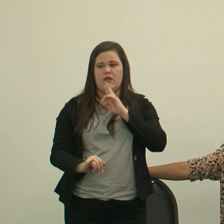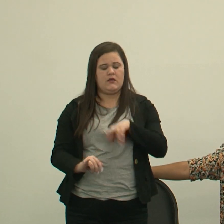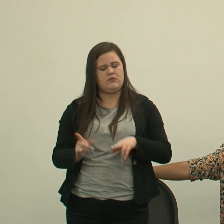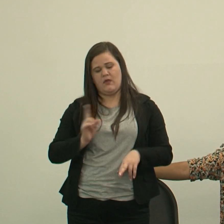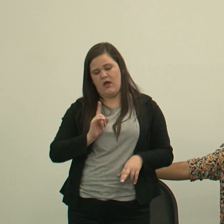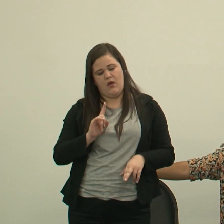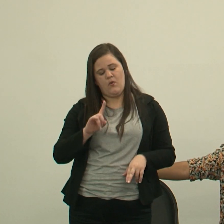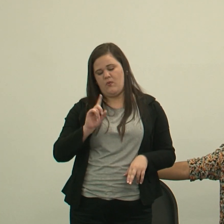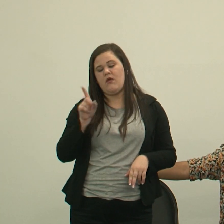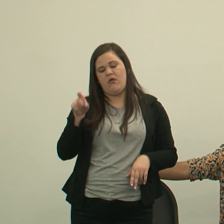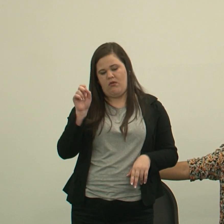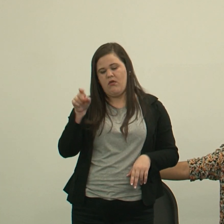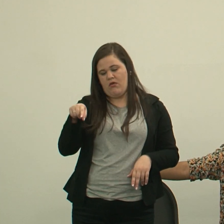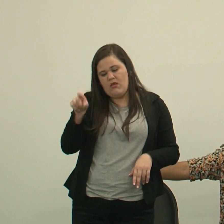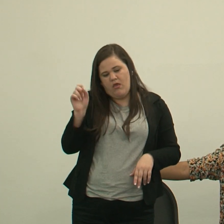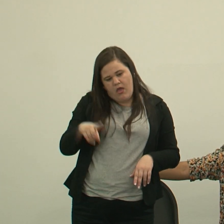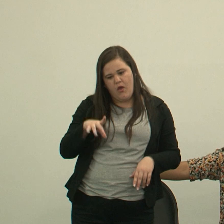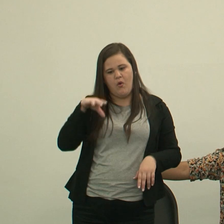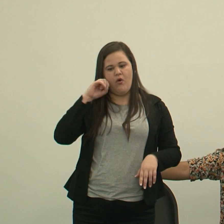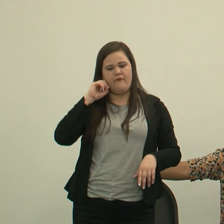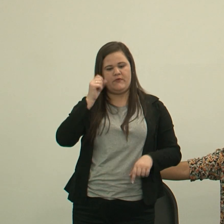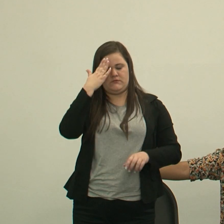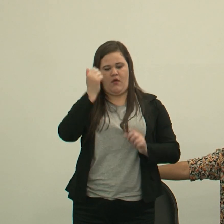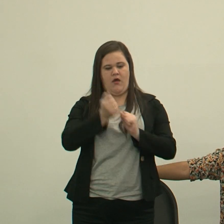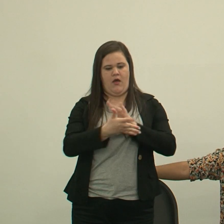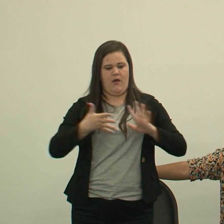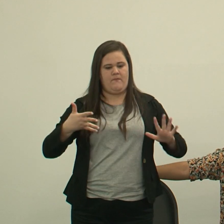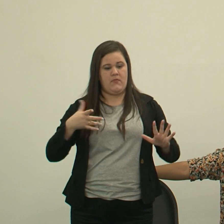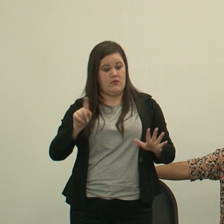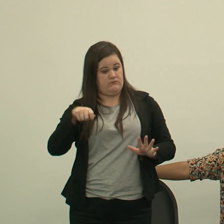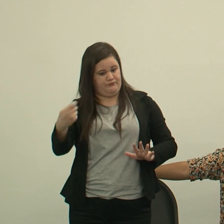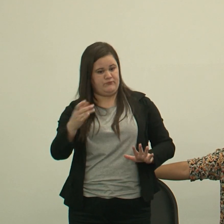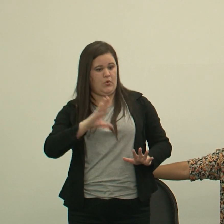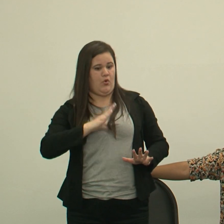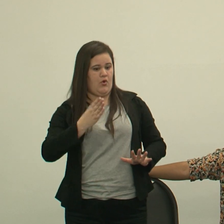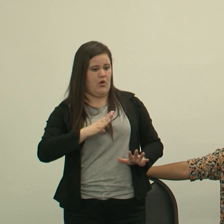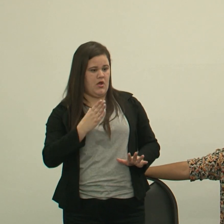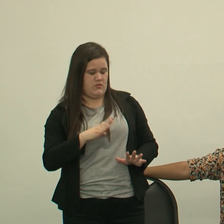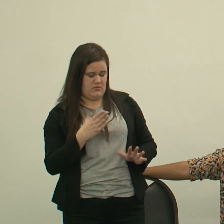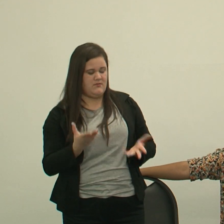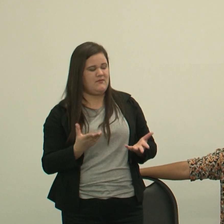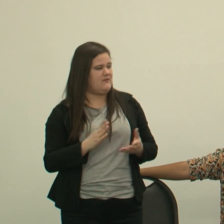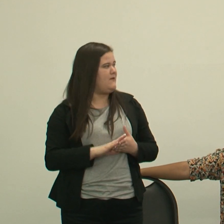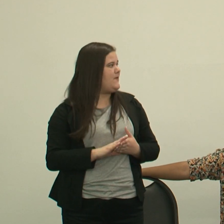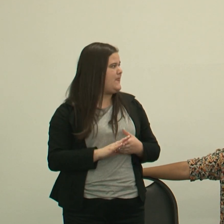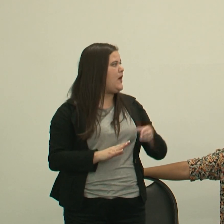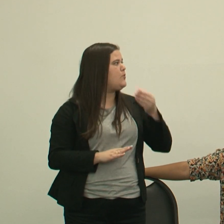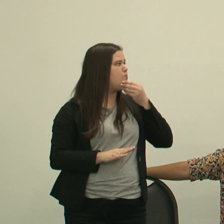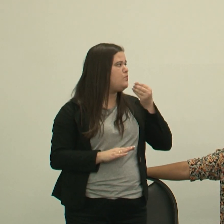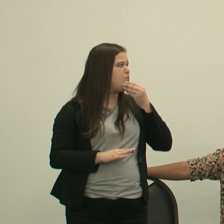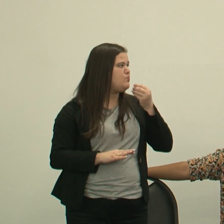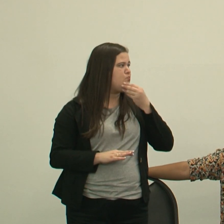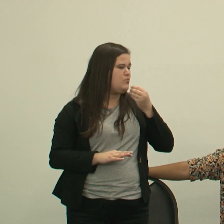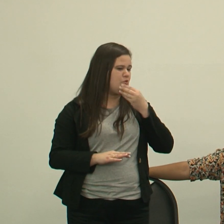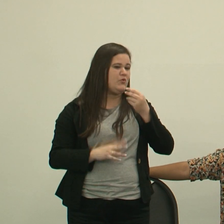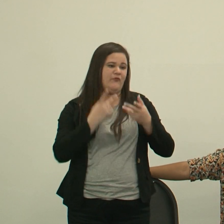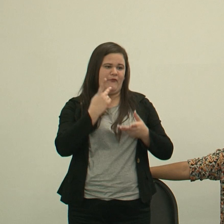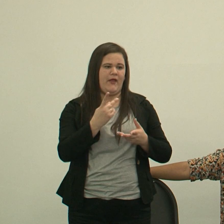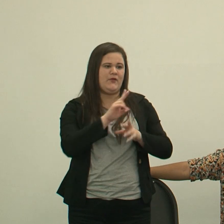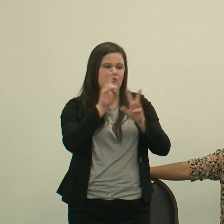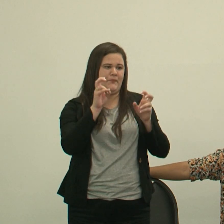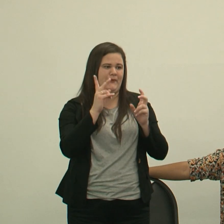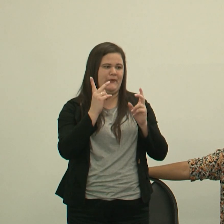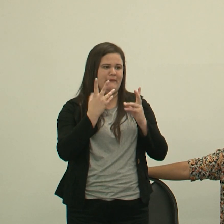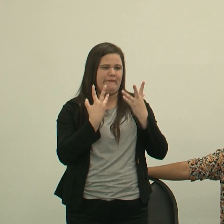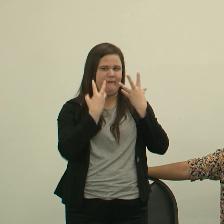não é surdo, ele é um ouvinte fluente em língua de sinais, ele é um coda. E aí o menininho faz a sugestão lá da vergonha, né,